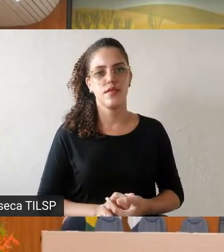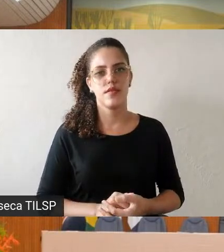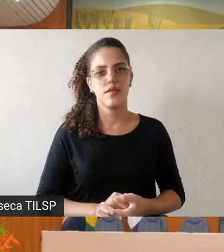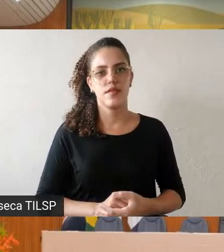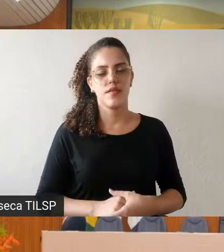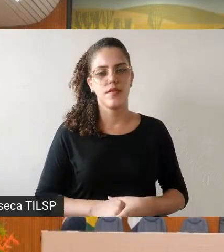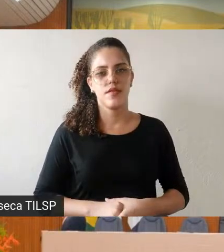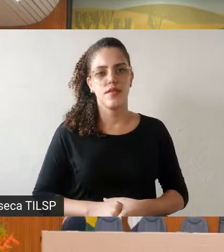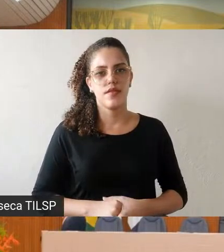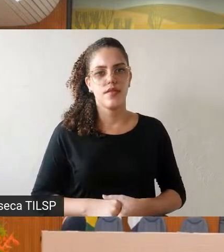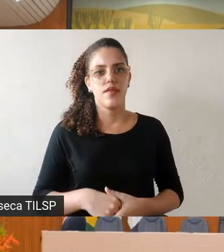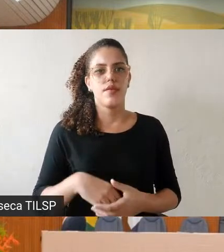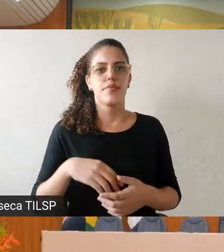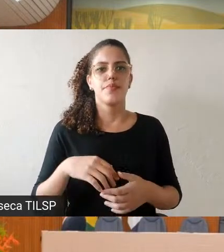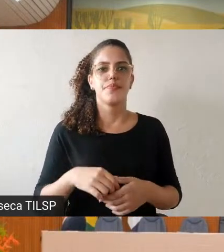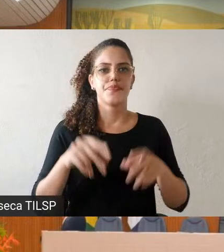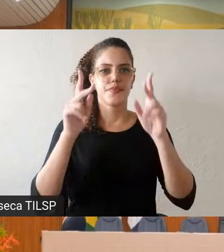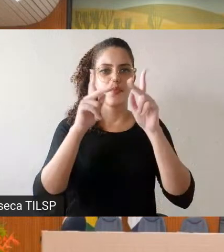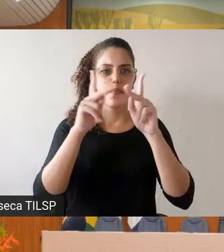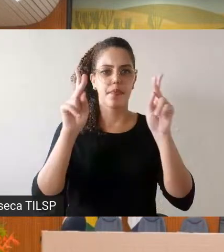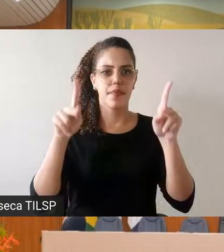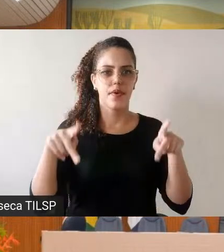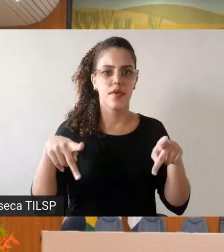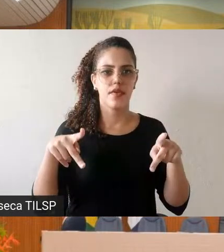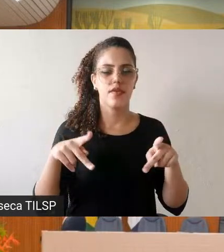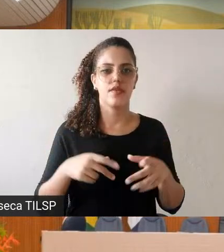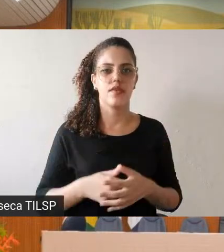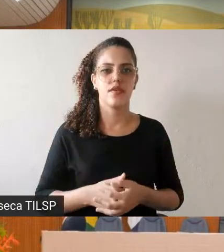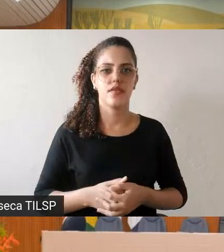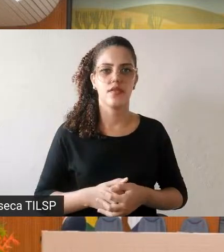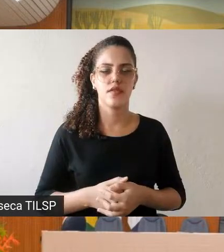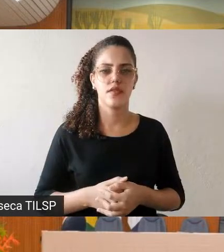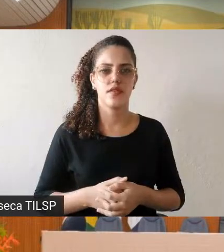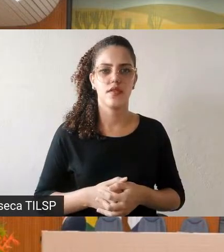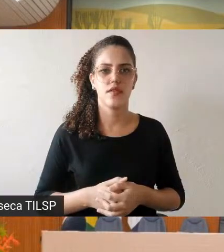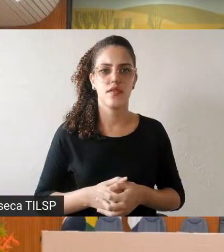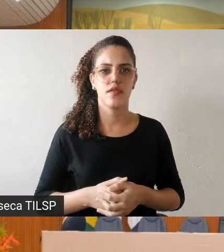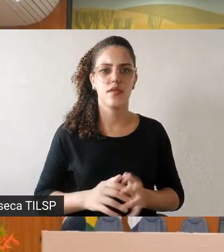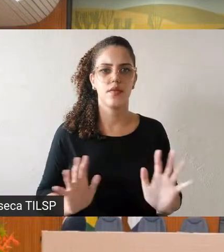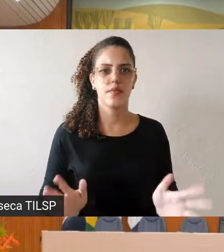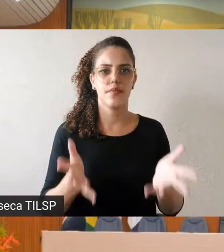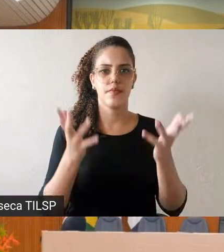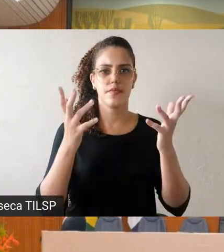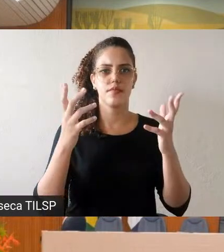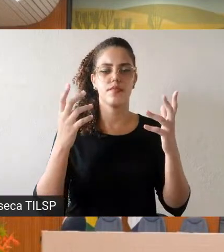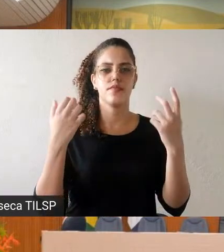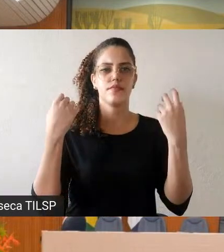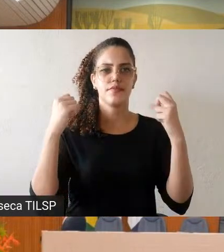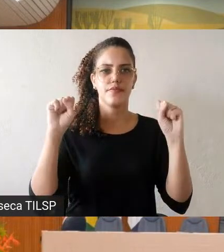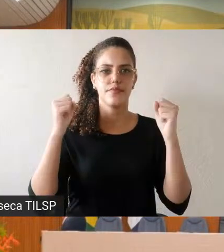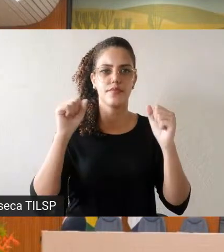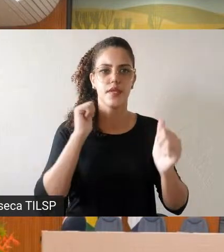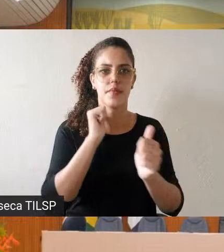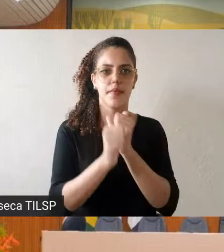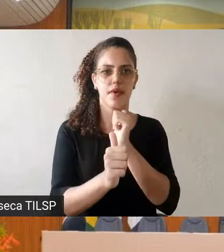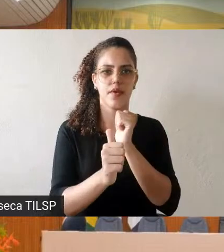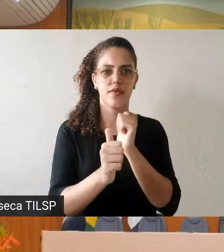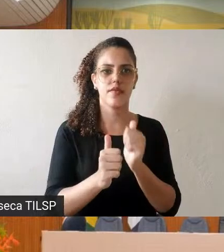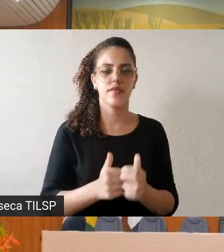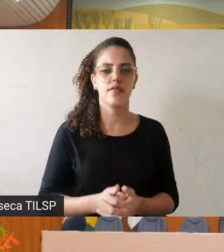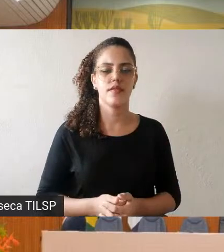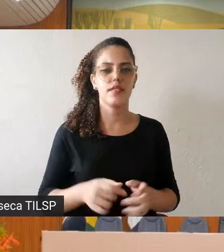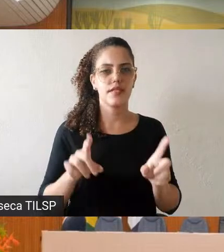o Programa de Promoção ao Esporte. Em seguida, nós daremos continuidade ao lançamento dos